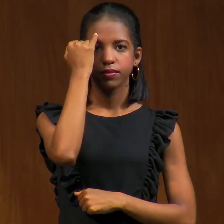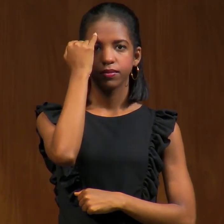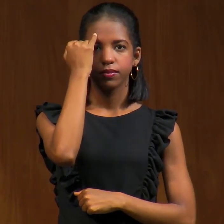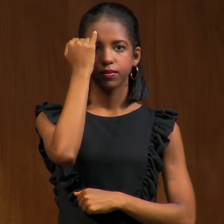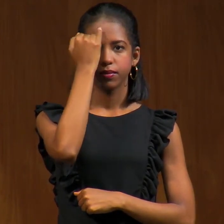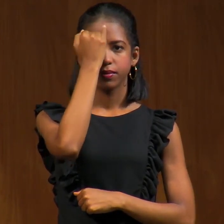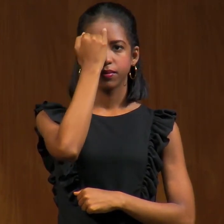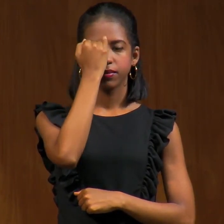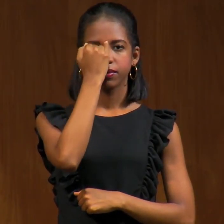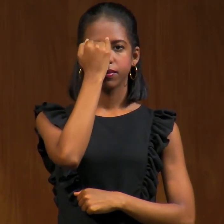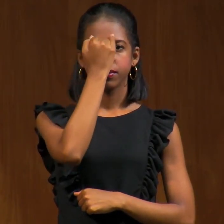Italia,